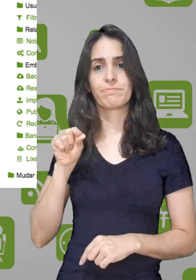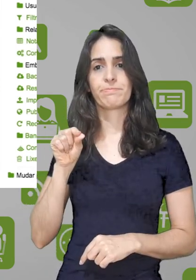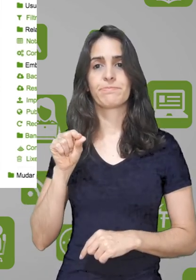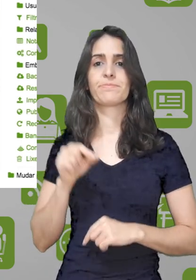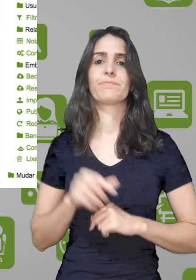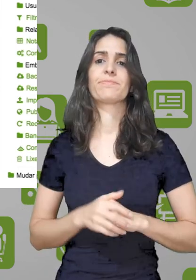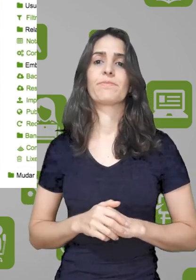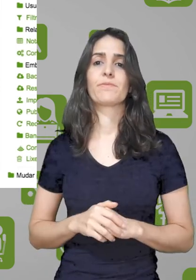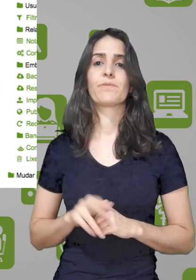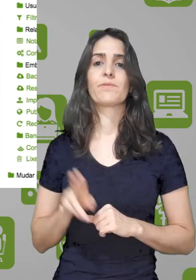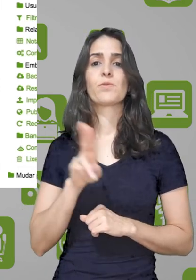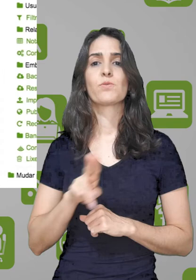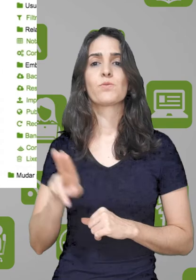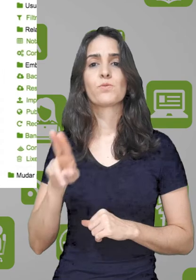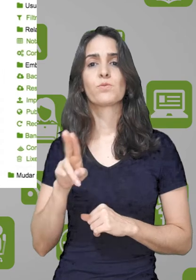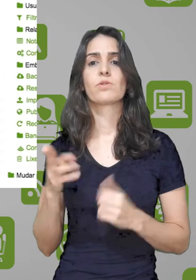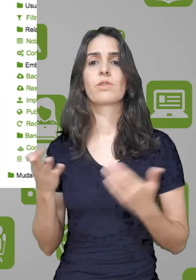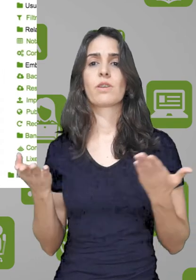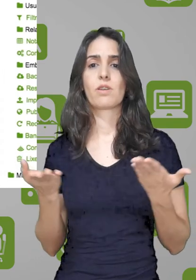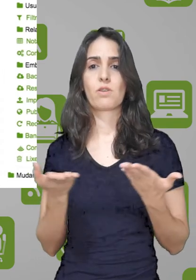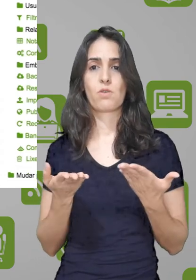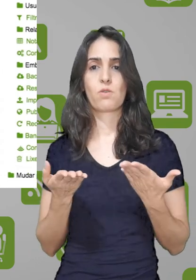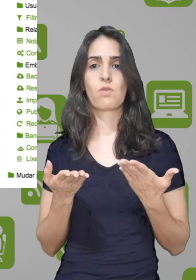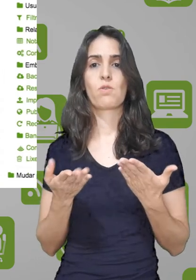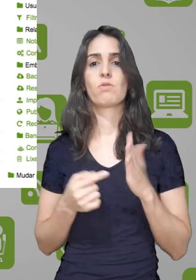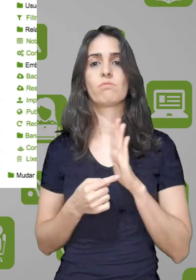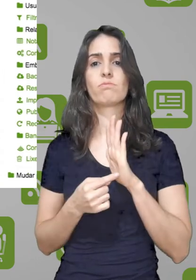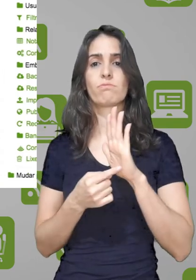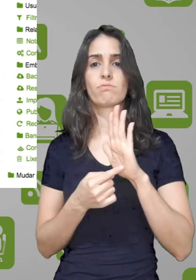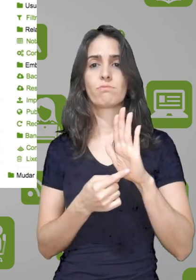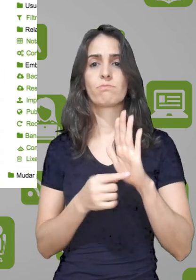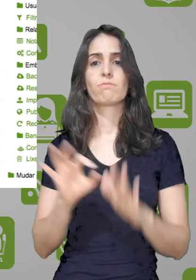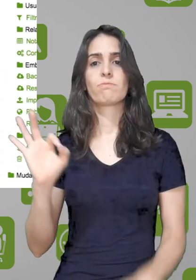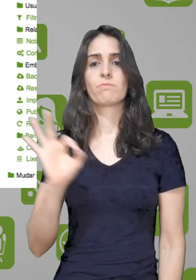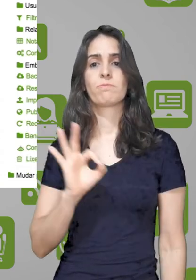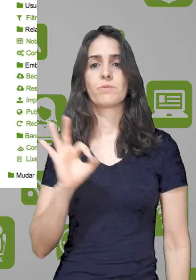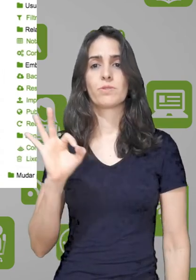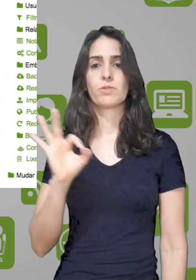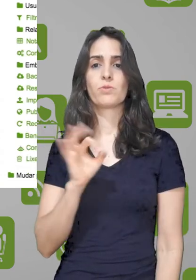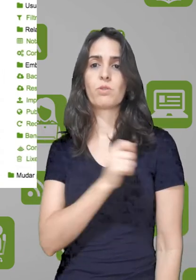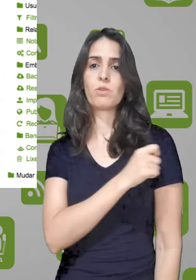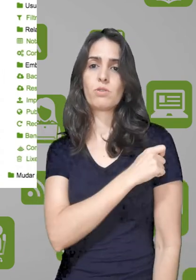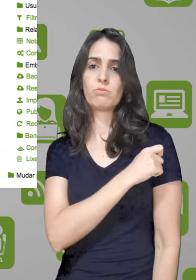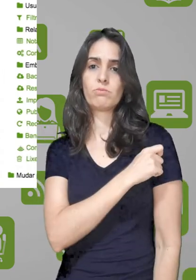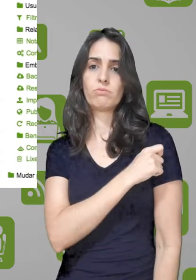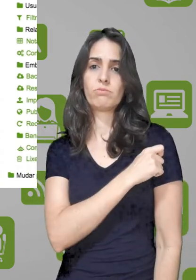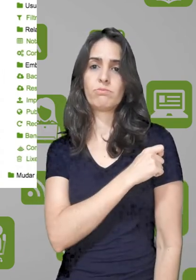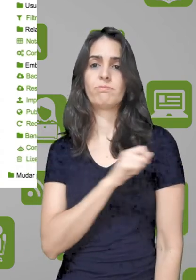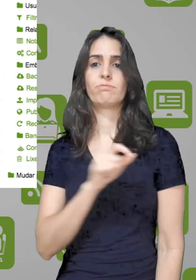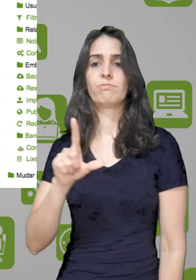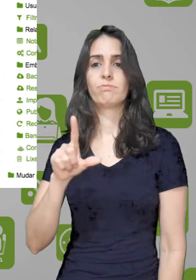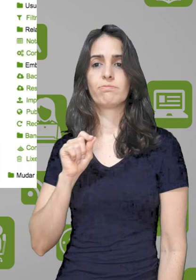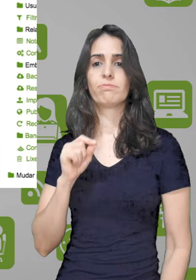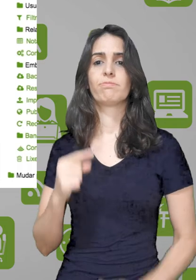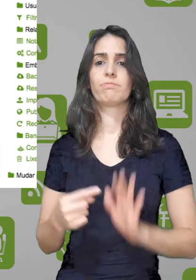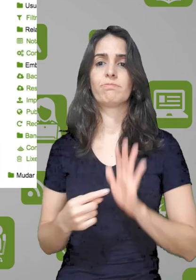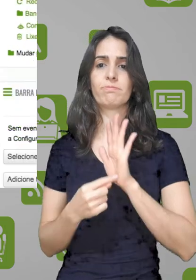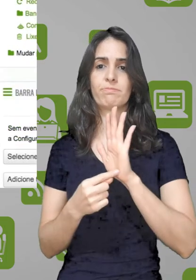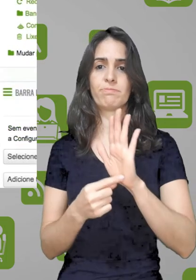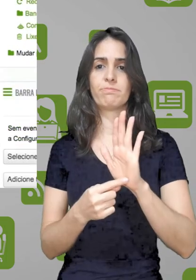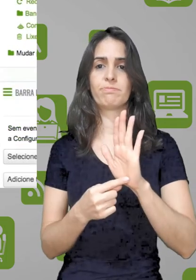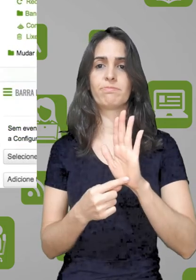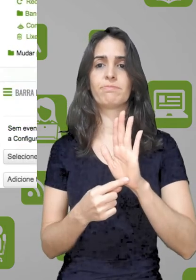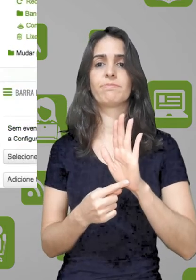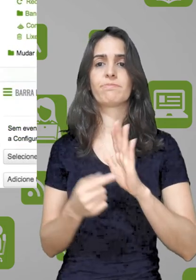primeiro. Usar agora, mostrar a porcentagem ao aluno. Eu posso mostrar ou não mostrar, vou optar por